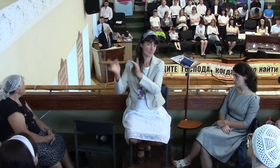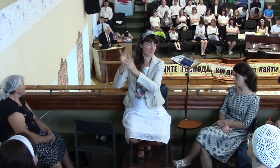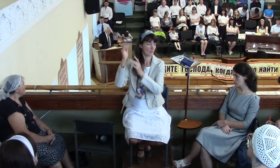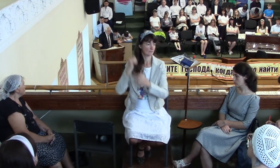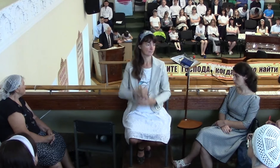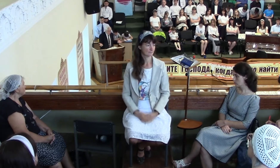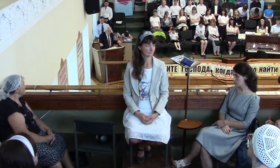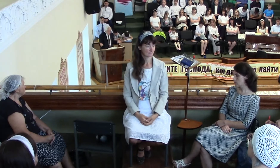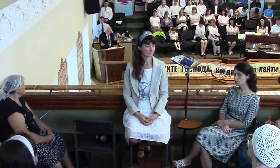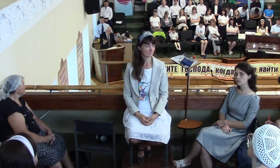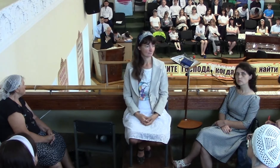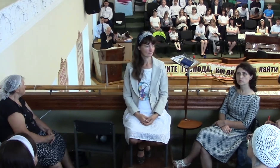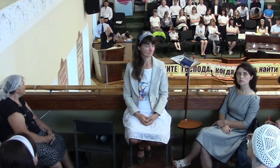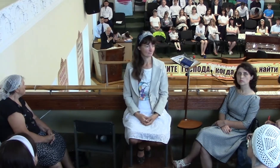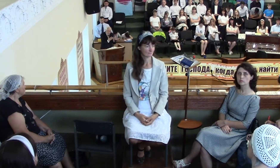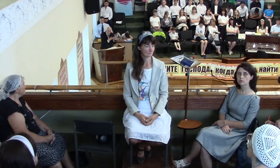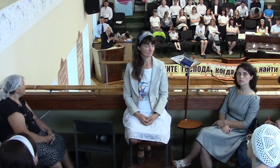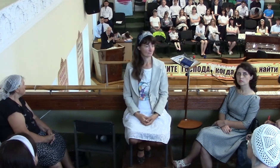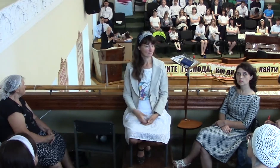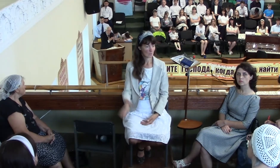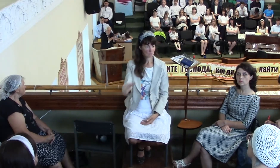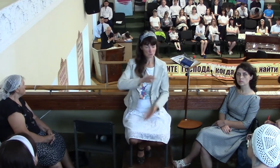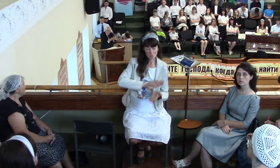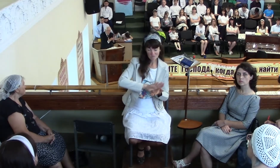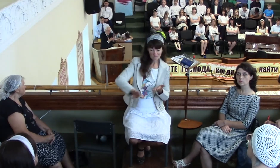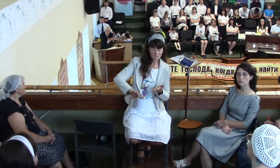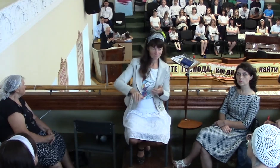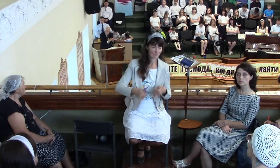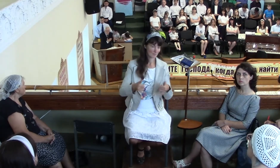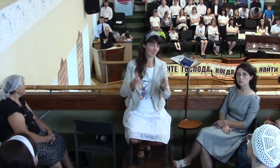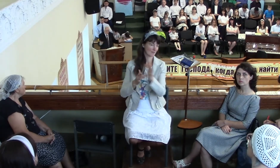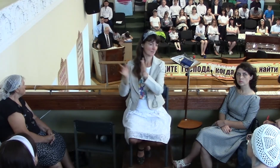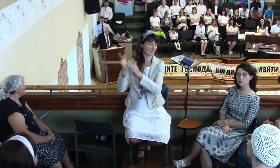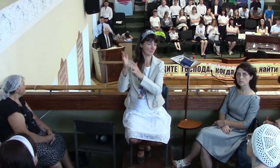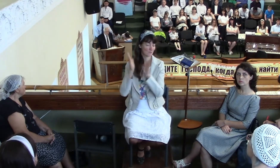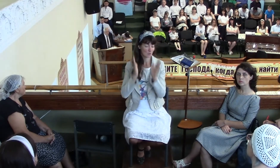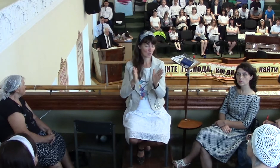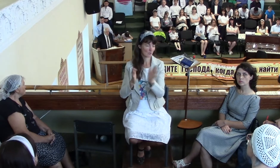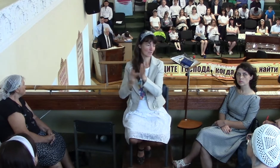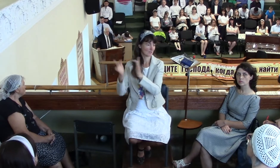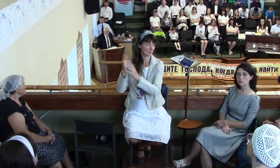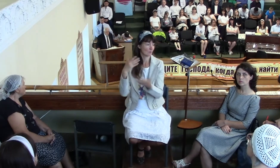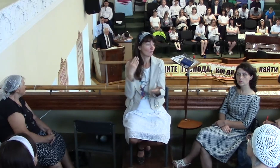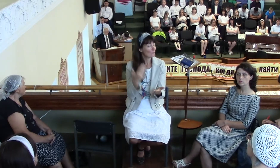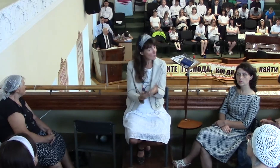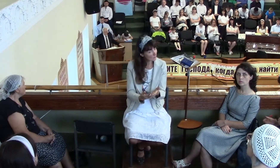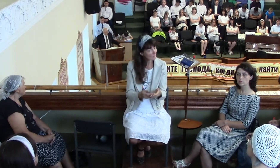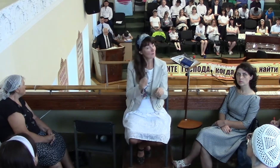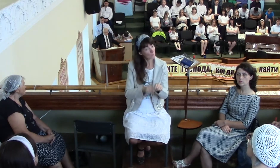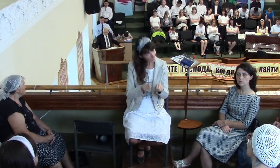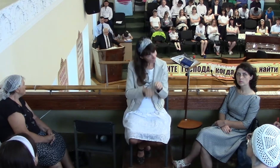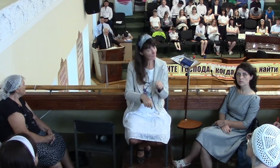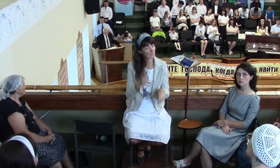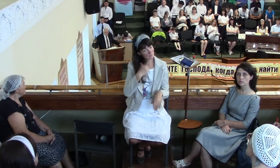и проверка. Он, и для него я от всего отказался. Проверьте сегодня себя. Может быть,